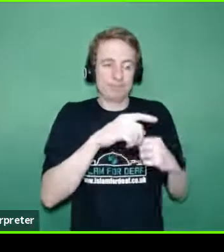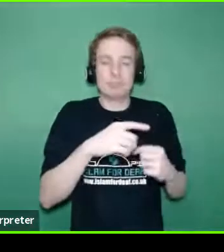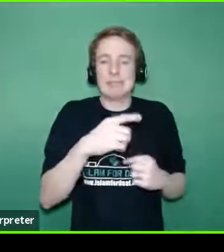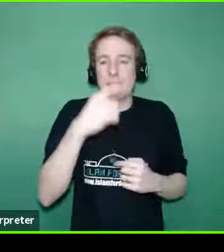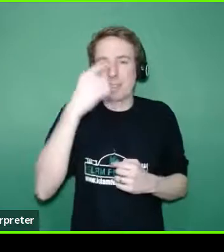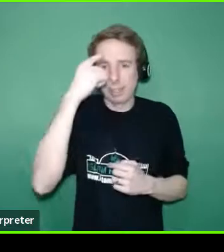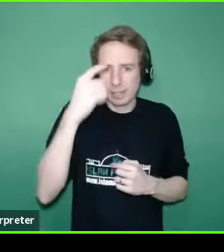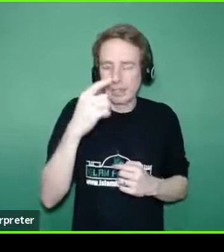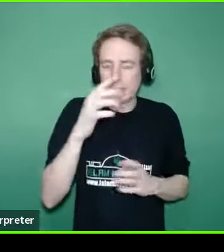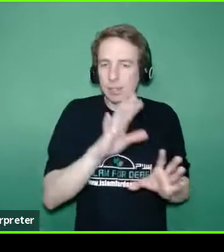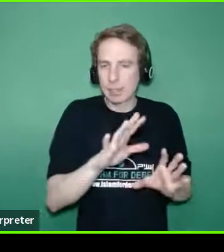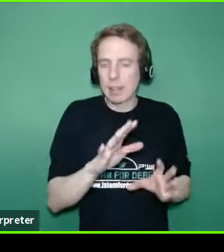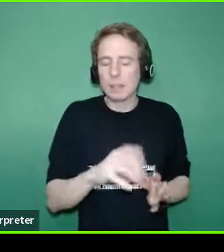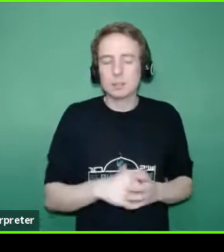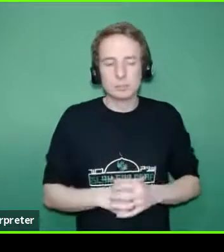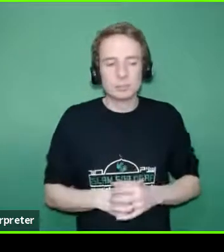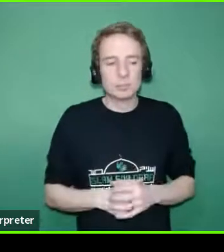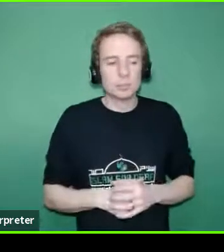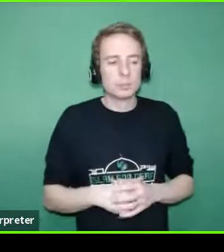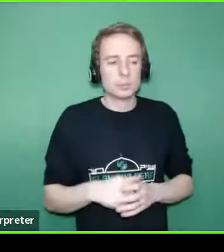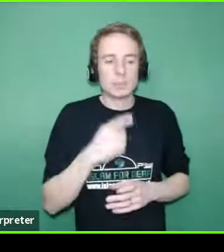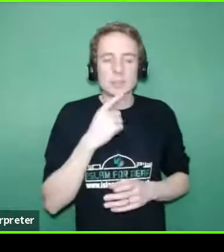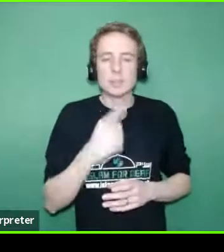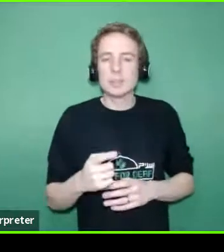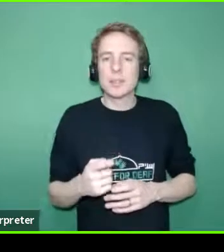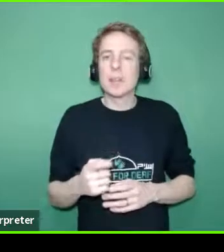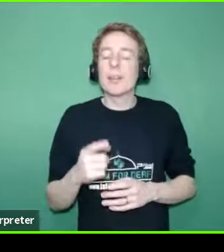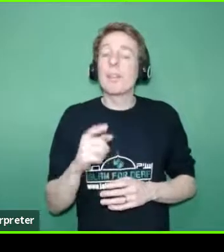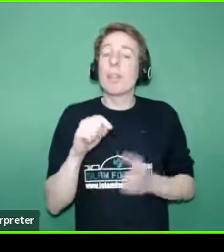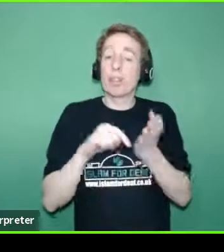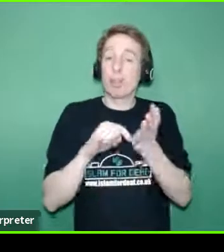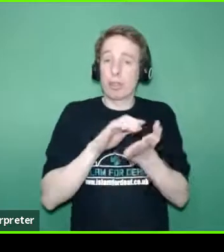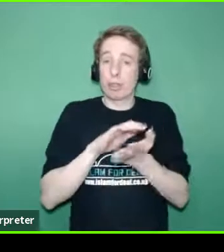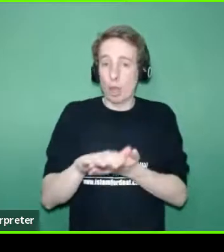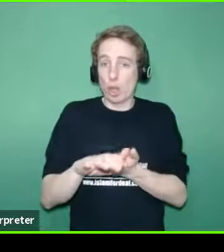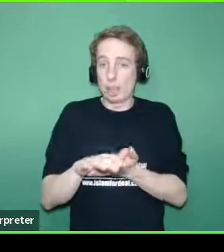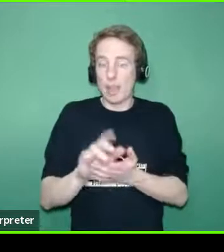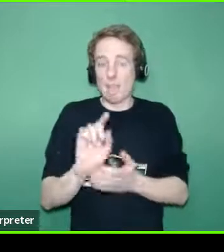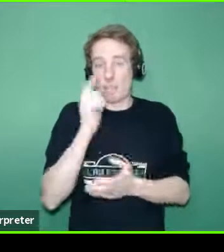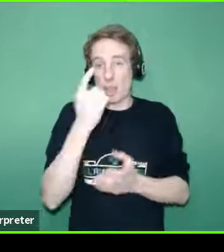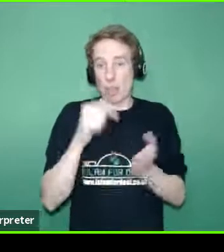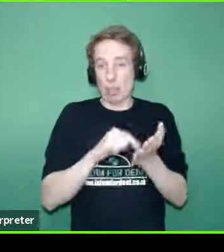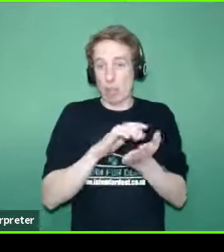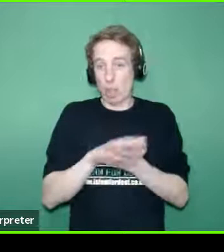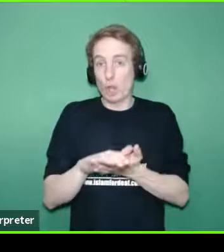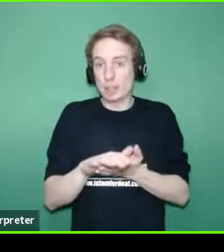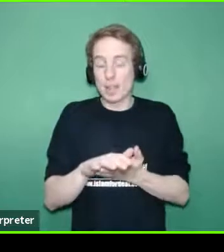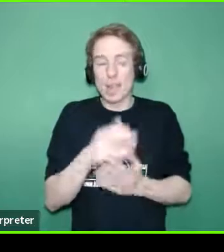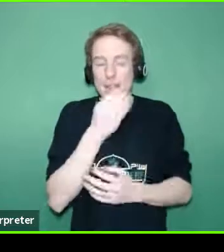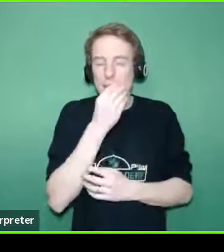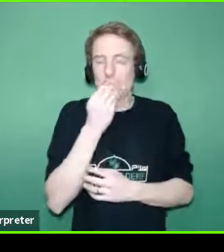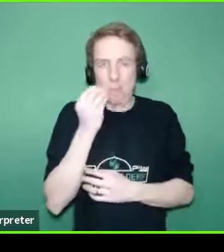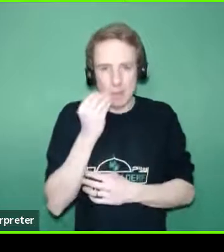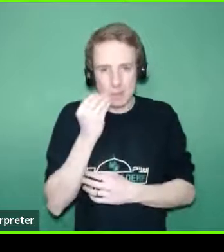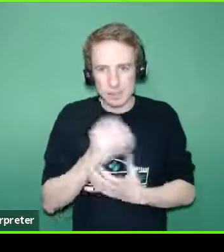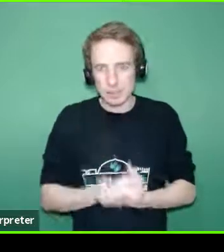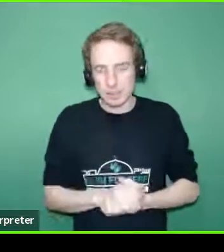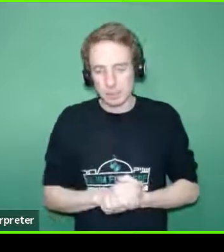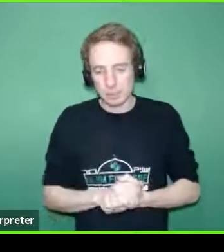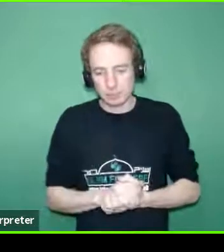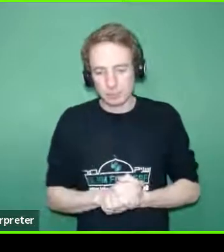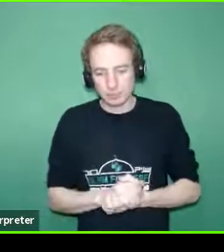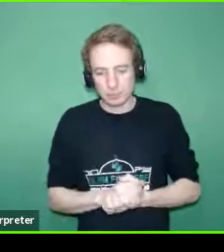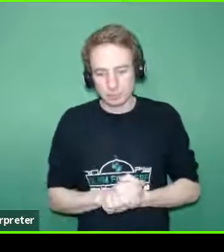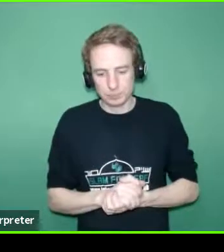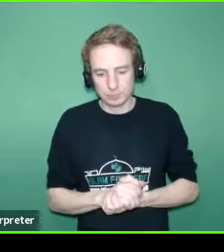none fast on the day of Thursday, i.e. the first Thursday of the month of Rajab. ثم